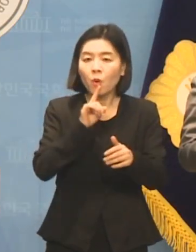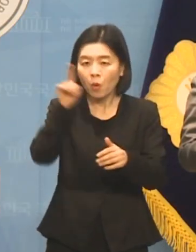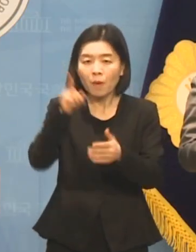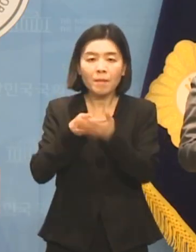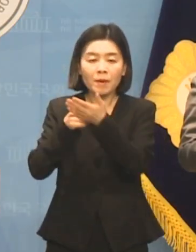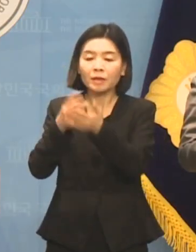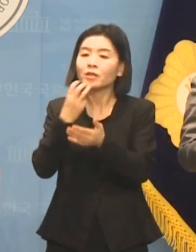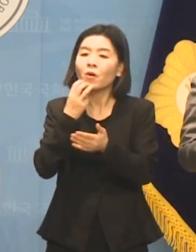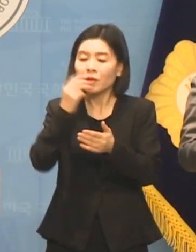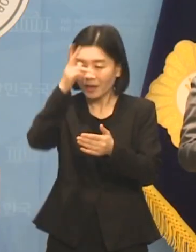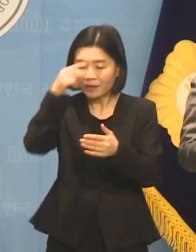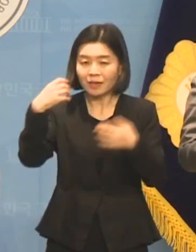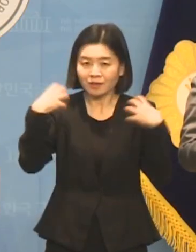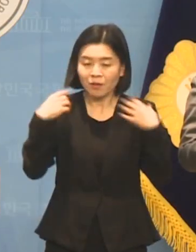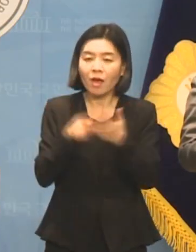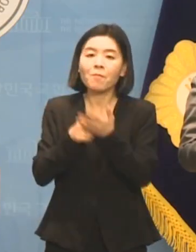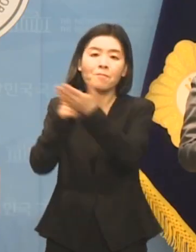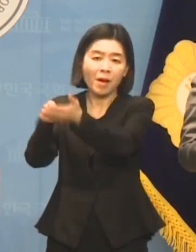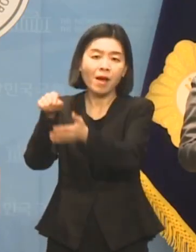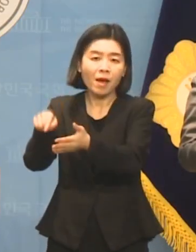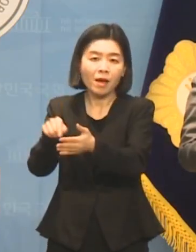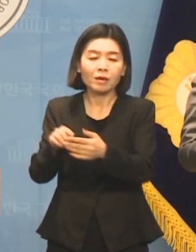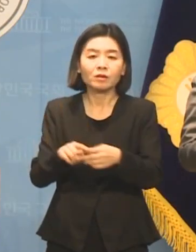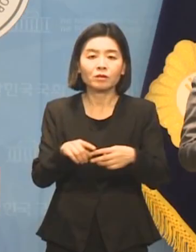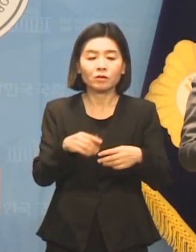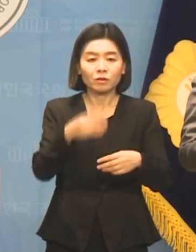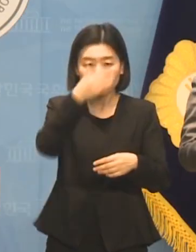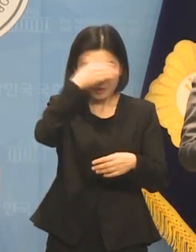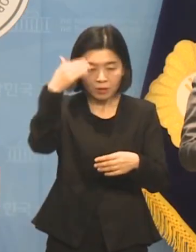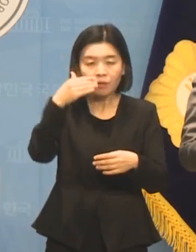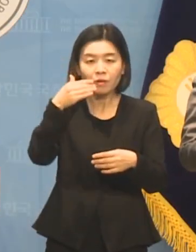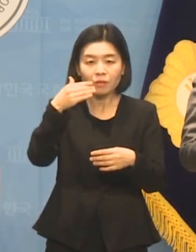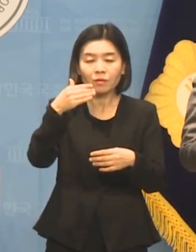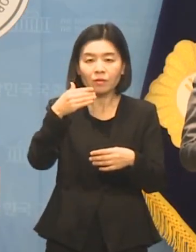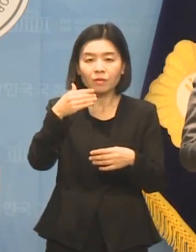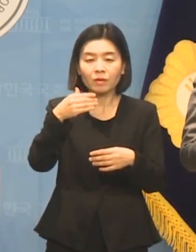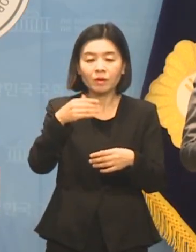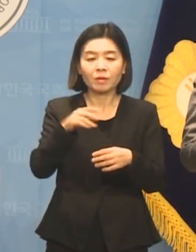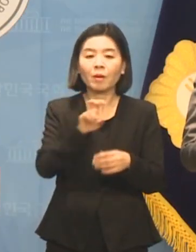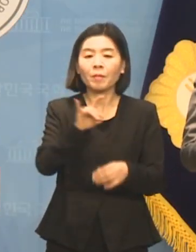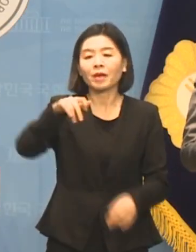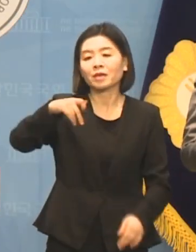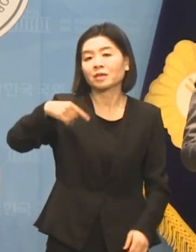접수했습니다. 두 가지 측면이 있습니다. 한 측면은 이 매크로와 관련해 가지고